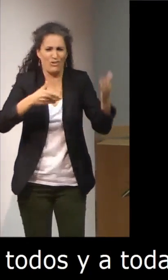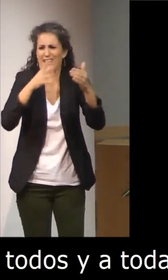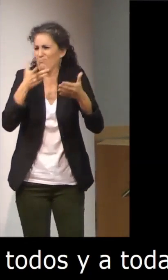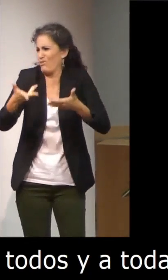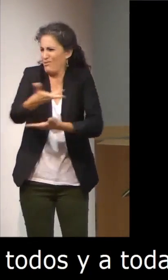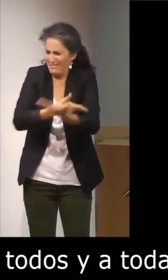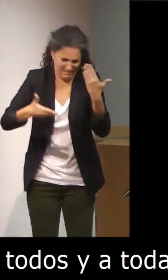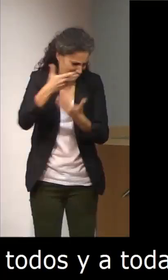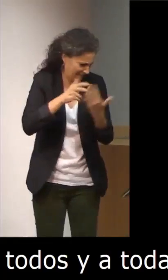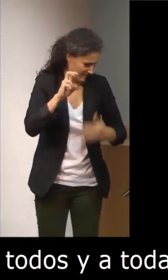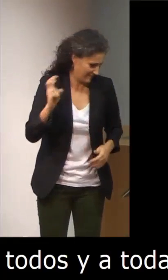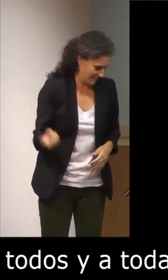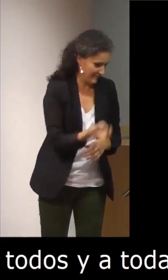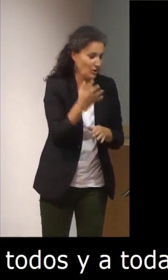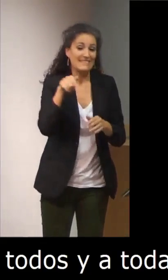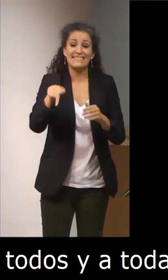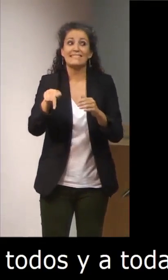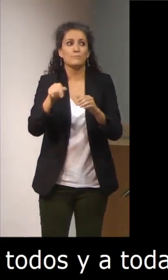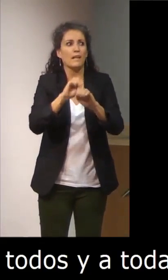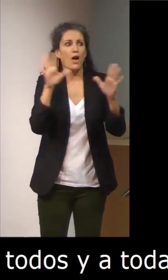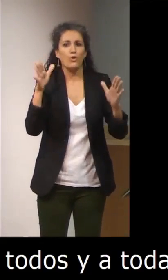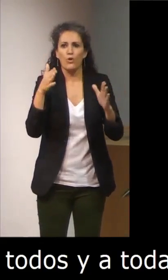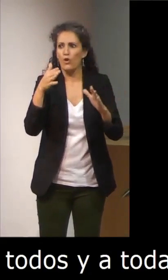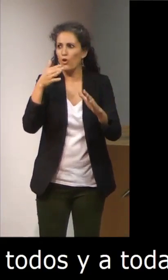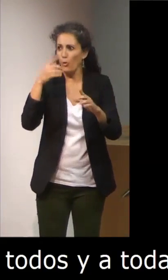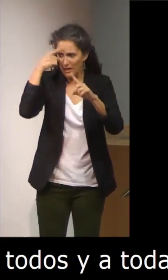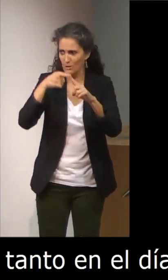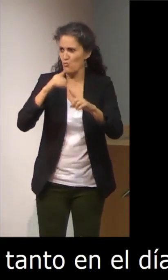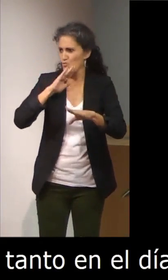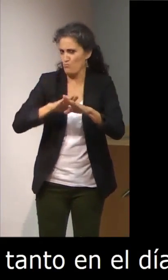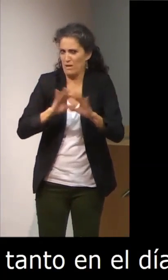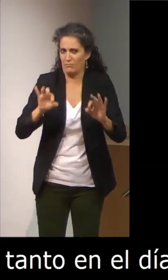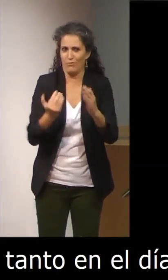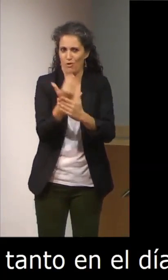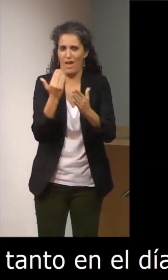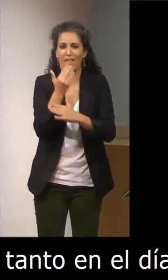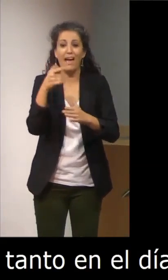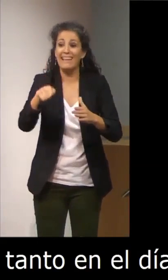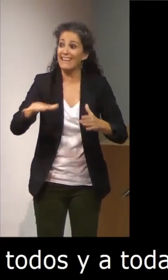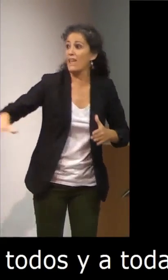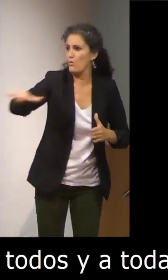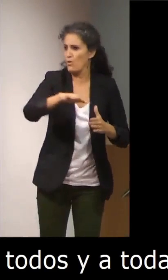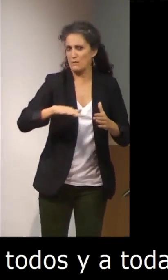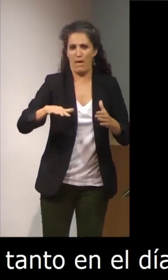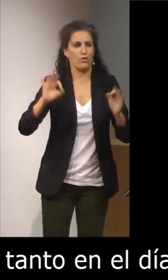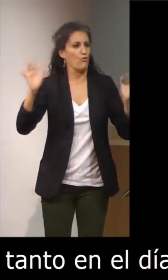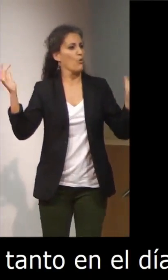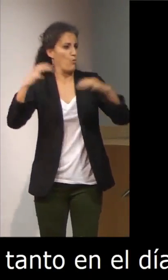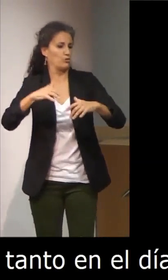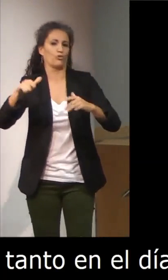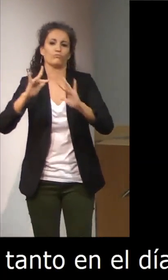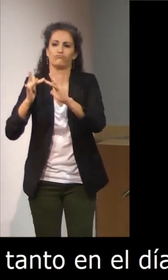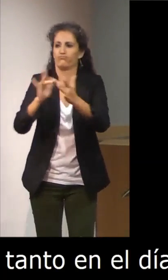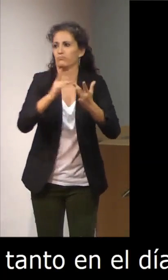vuestras aportaciones por el intercambio de información tenemos Claro que Hemos cumplido el objetivo de esta